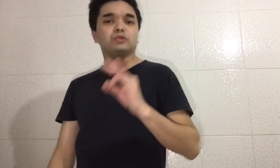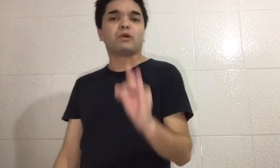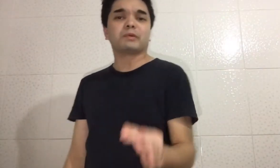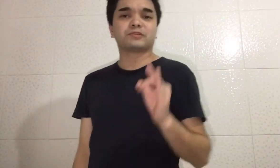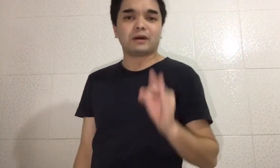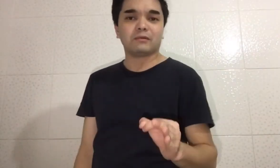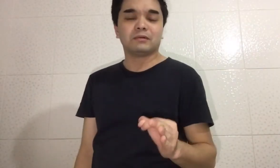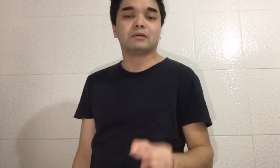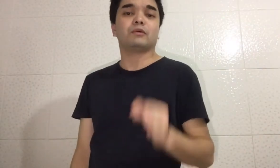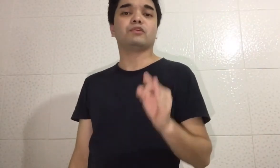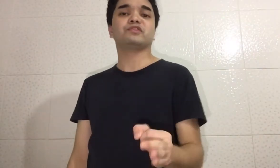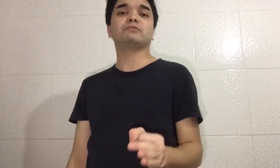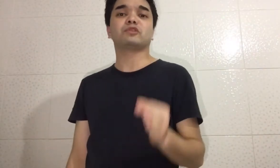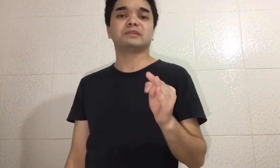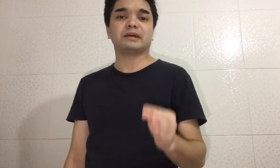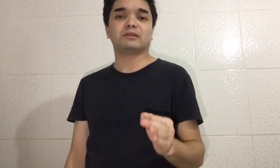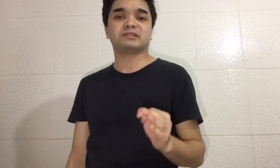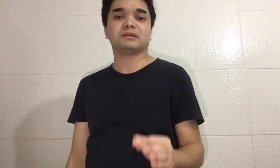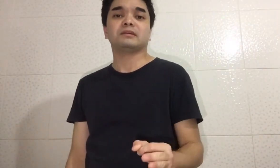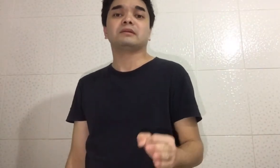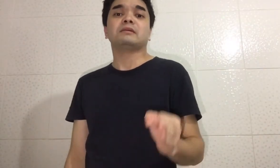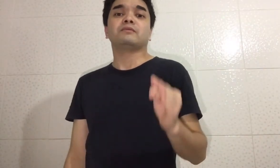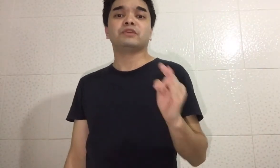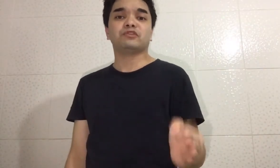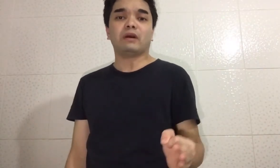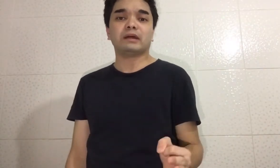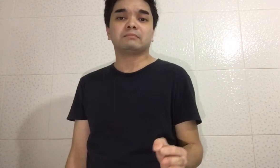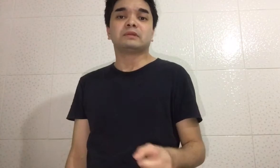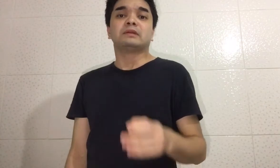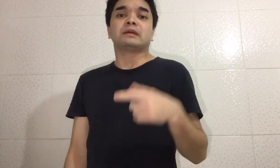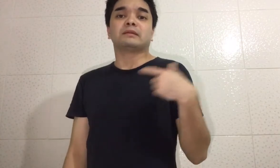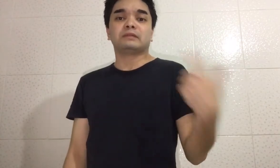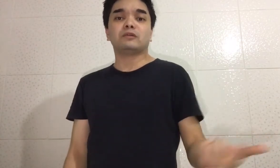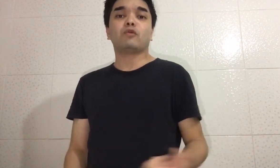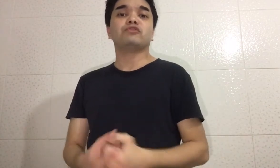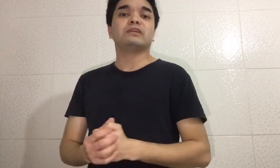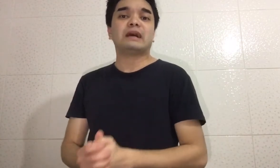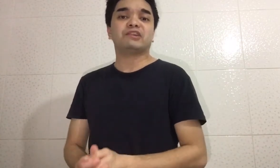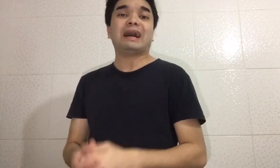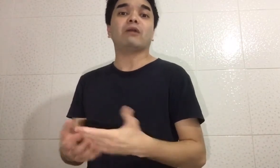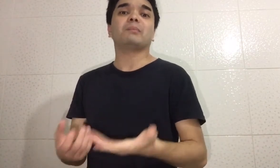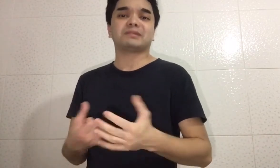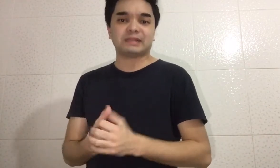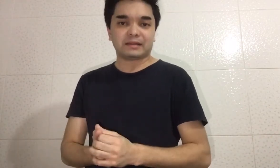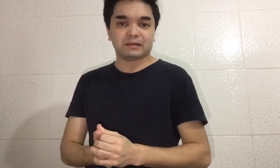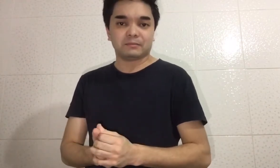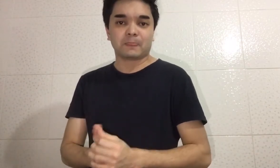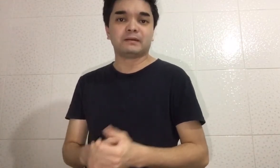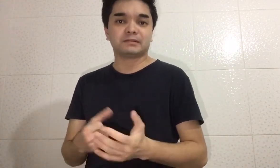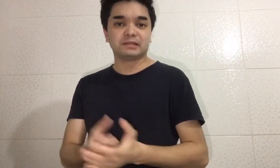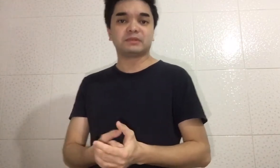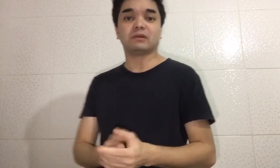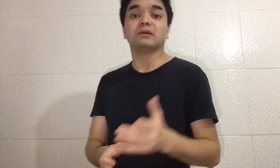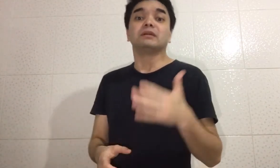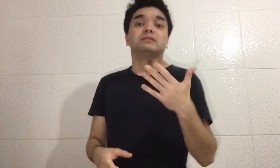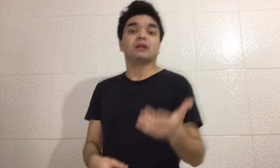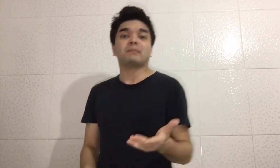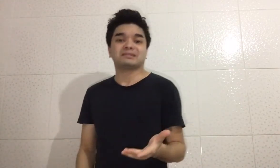Tudo bom, pessoal? Hoje vamos começar a nossa videoaula dando continuidade à aula passada. Sim, pessoal, na aula passada